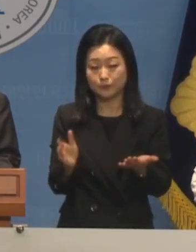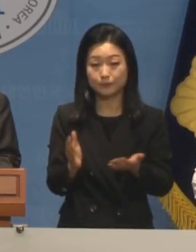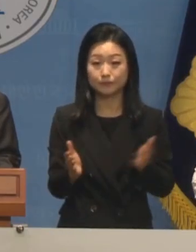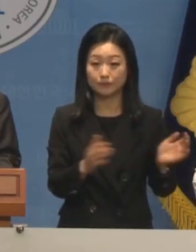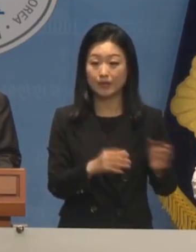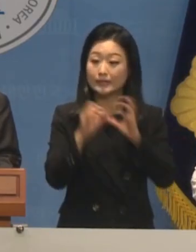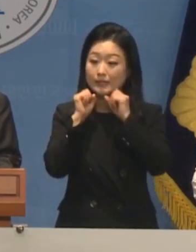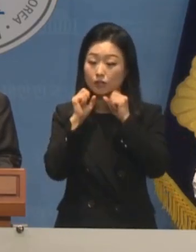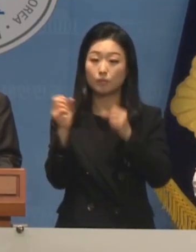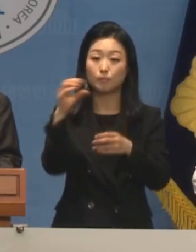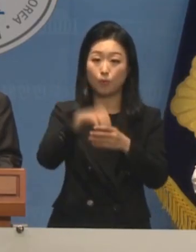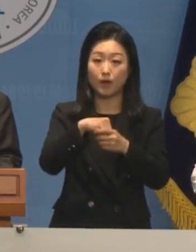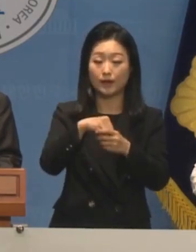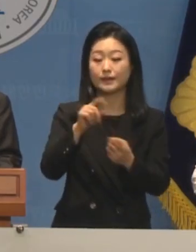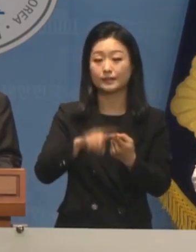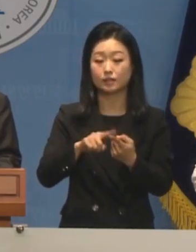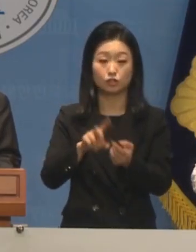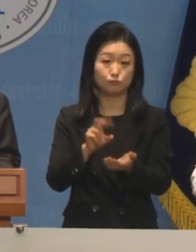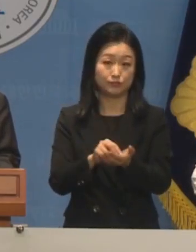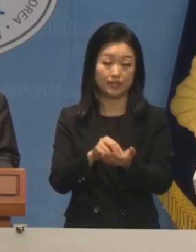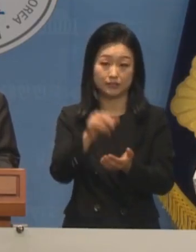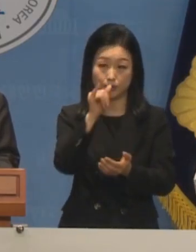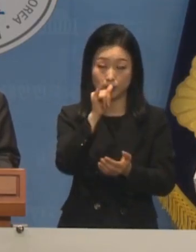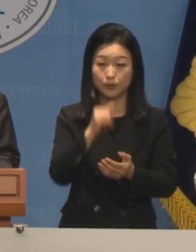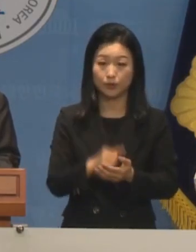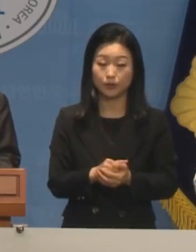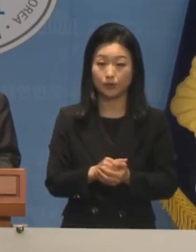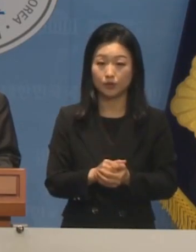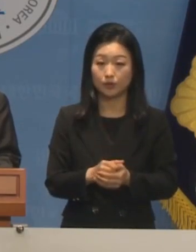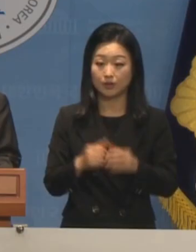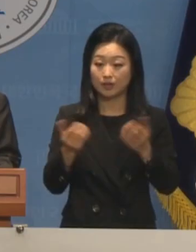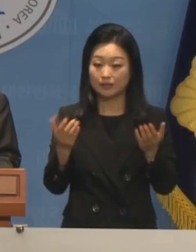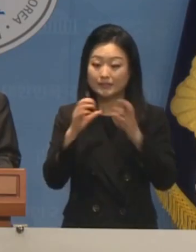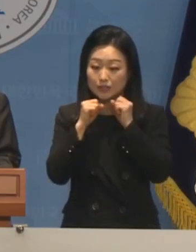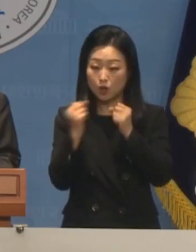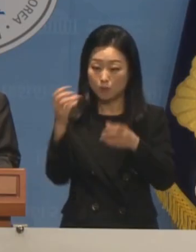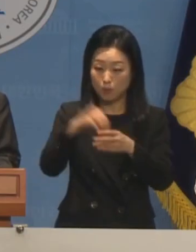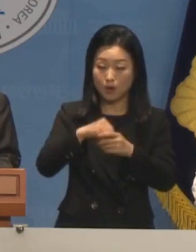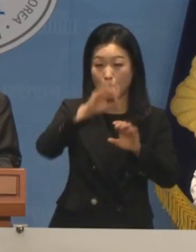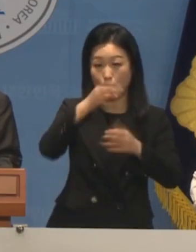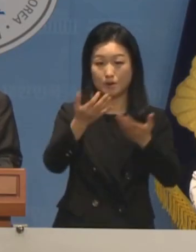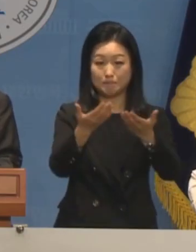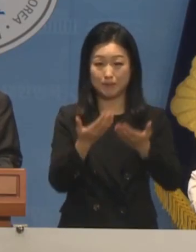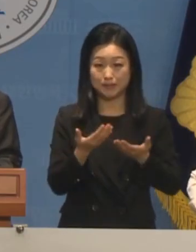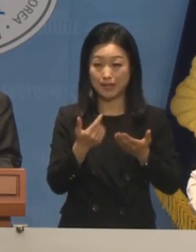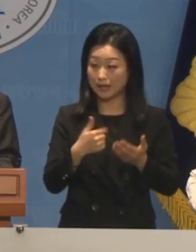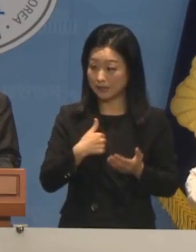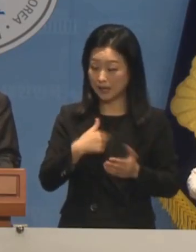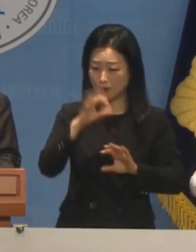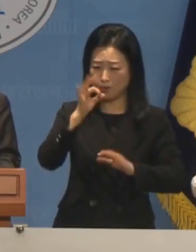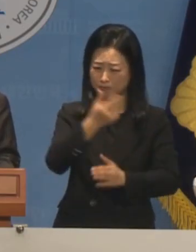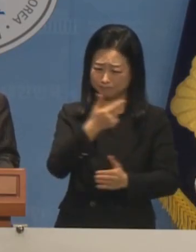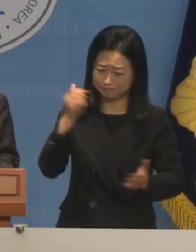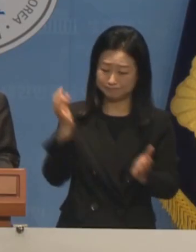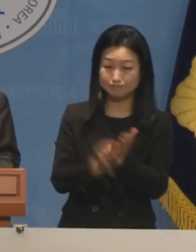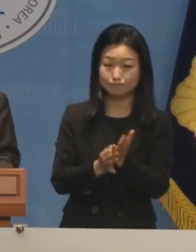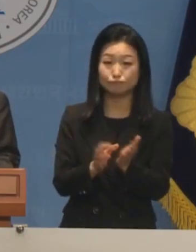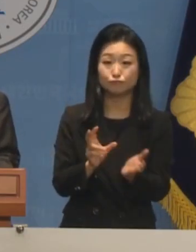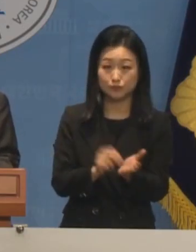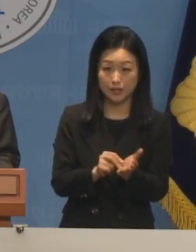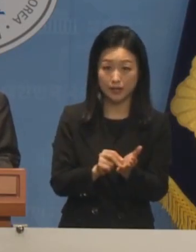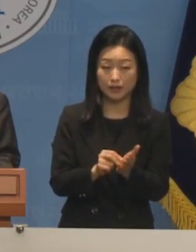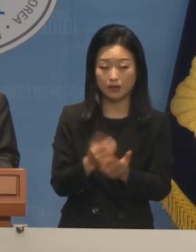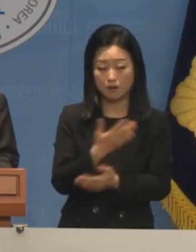시급히 해결해야 할 문제입니다 노동자들은 포괄임금제로 인해 자신의 노동에 대해 정당하게 보상받지 못하고